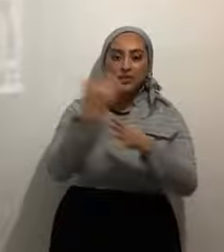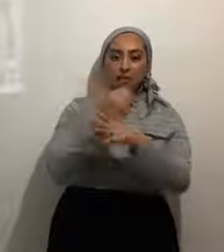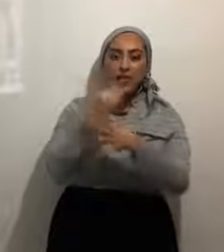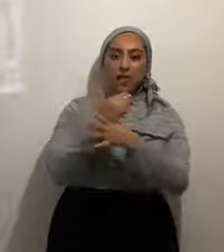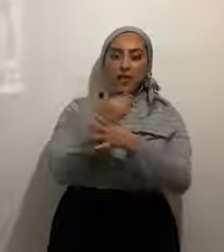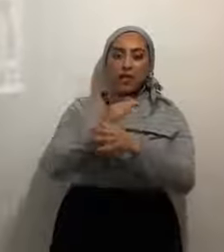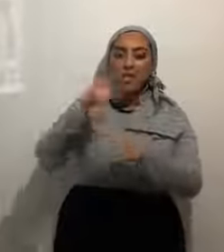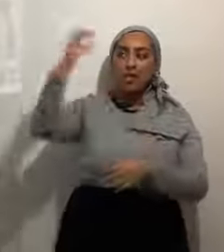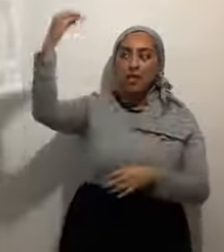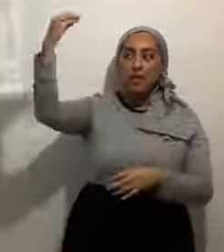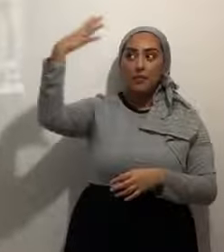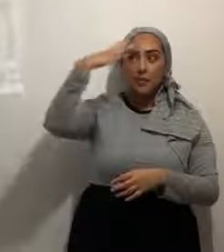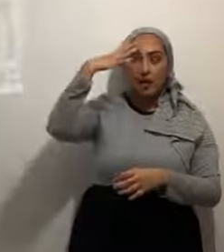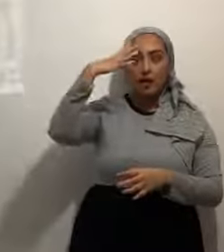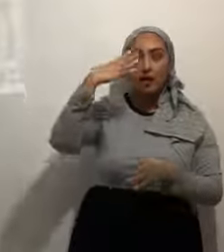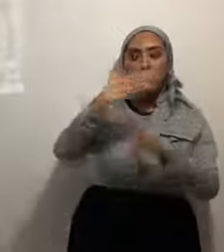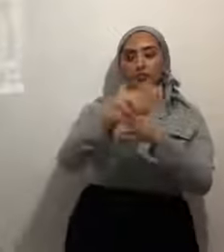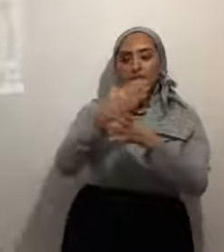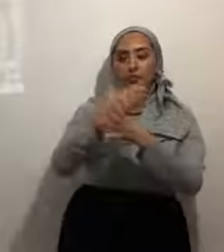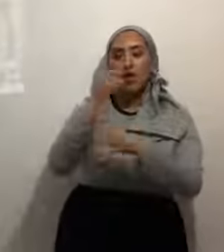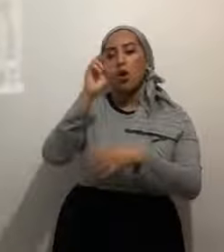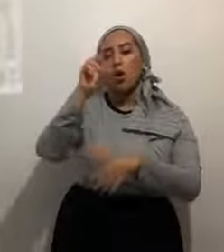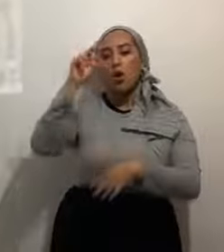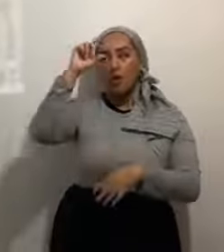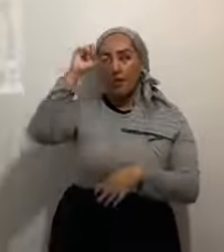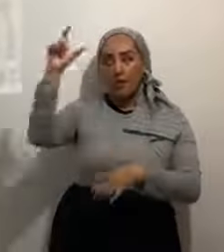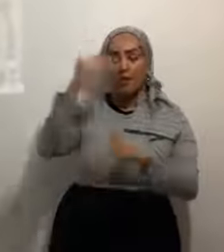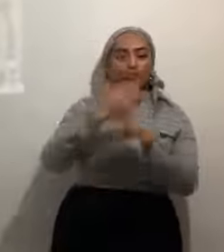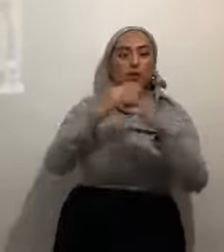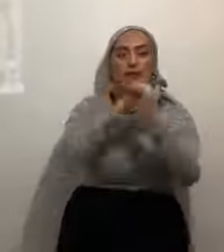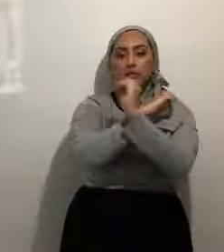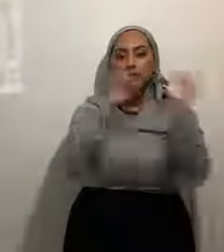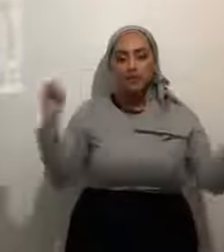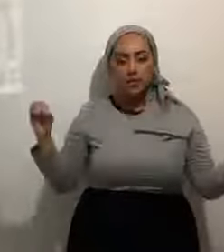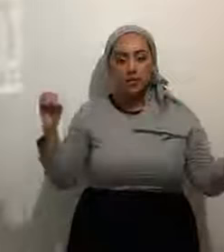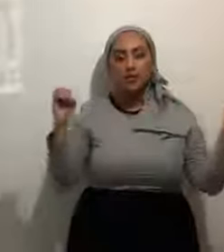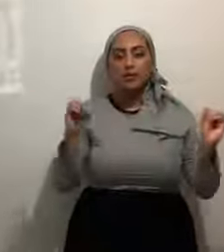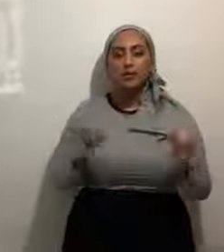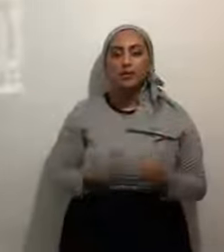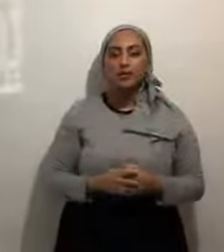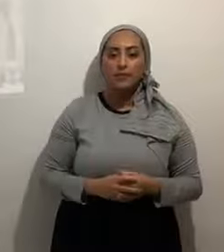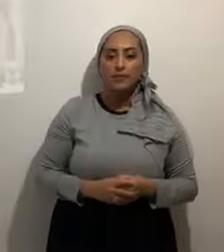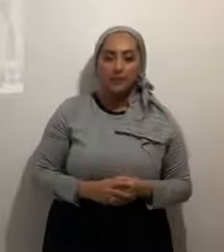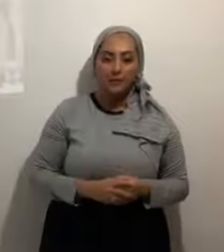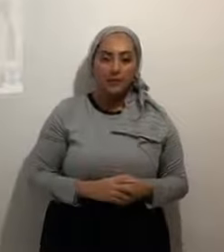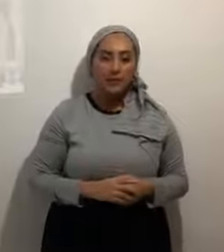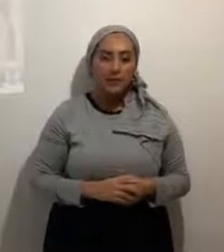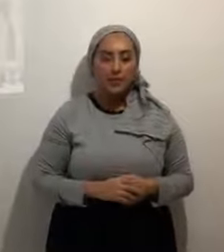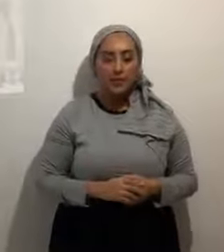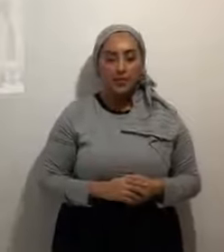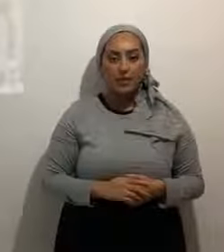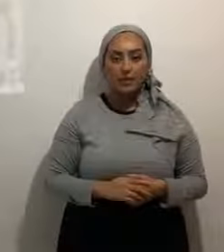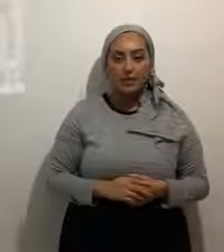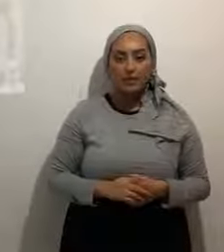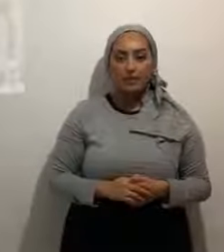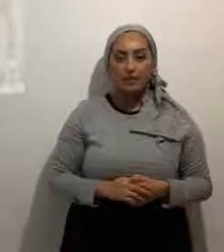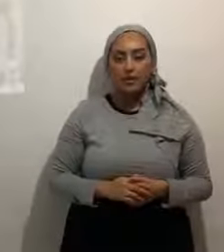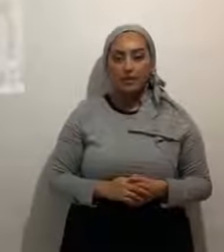Balaya, Adonai, Yahweh, ¿sí? Ismorka Milkorra, Ismor